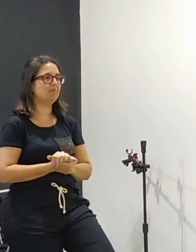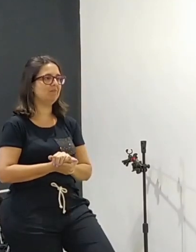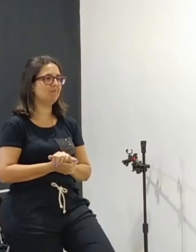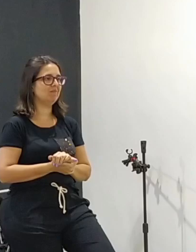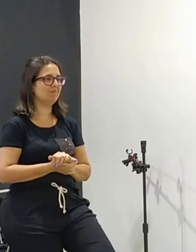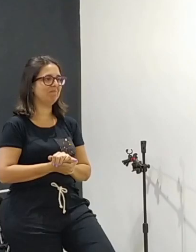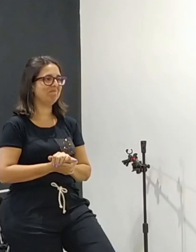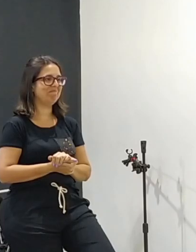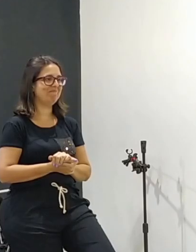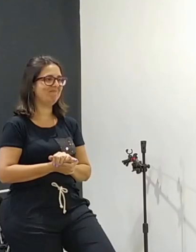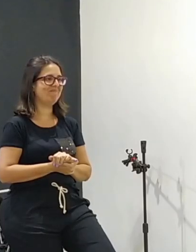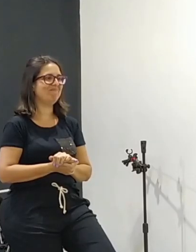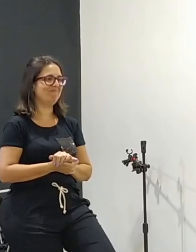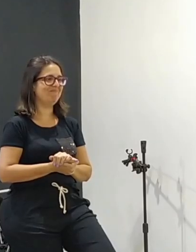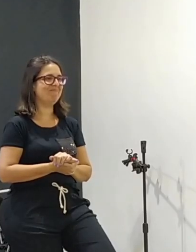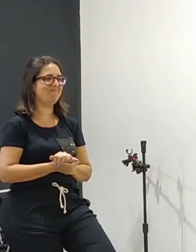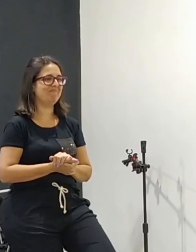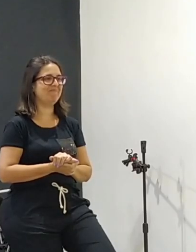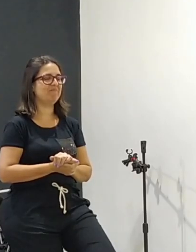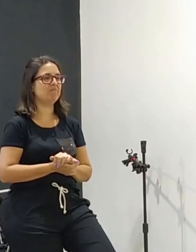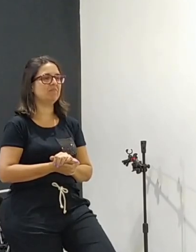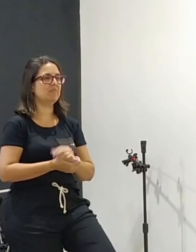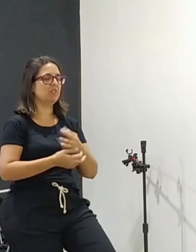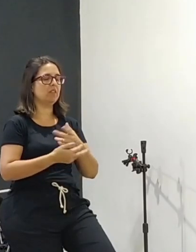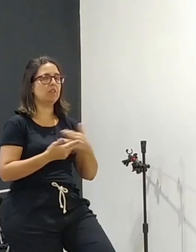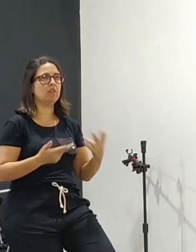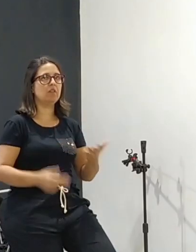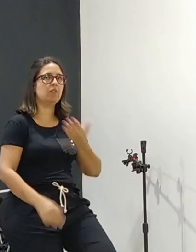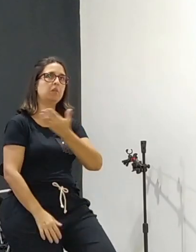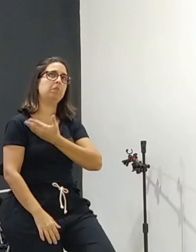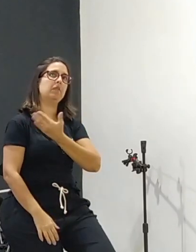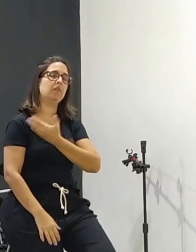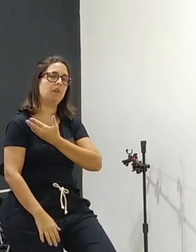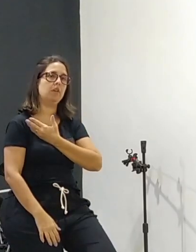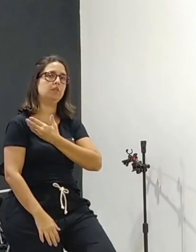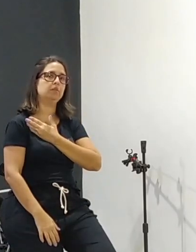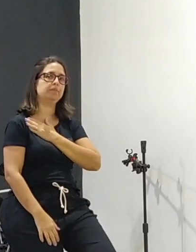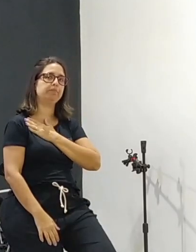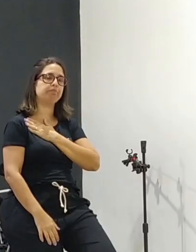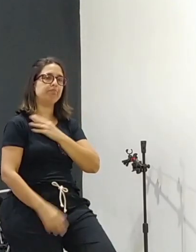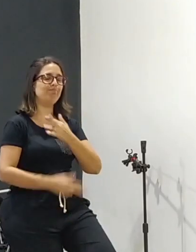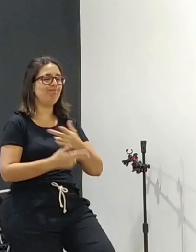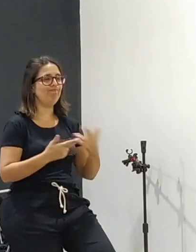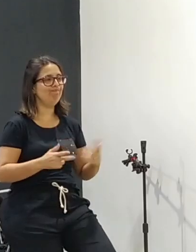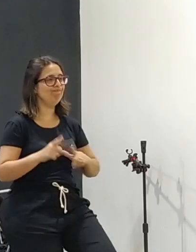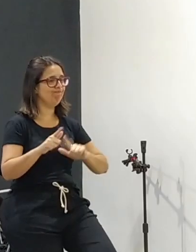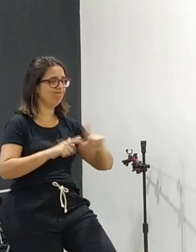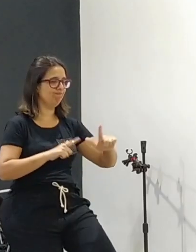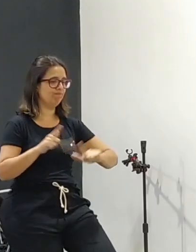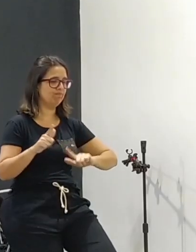te envolvendo, são amizades, são coisas do trabalho, são situações ali que acontecem sem a